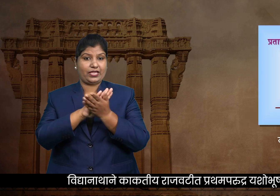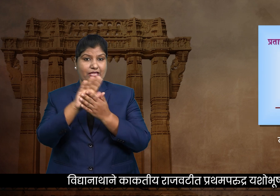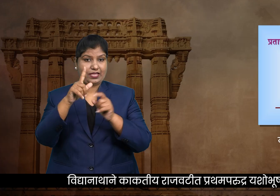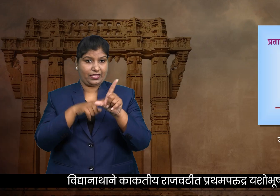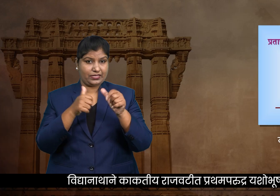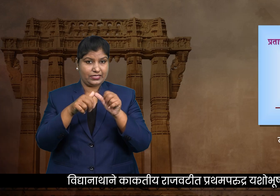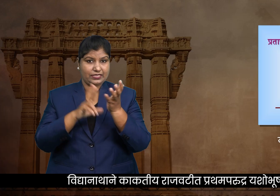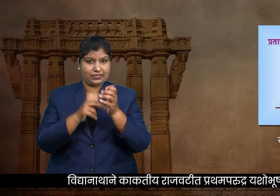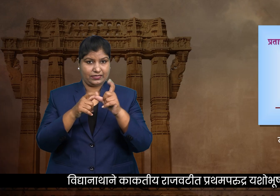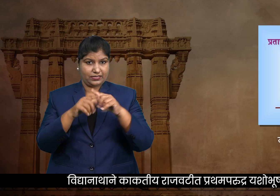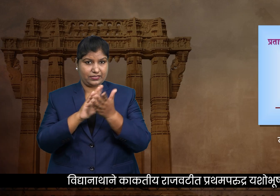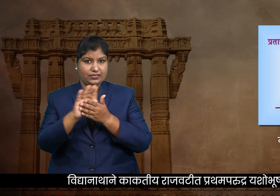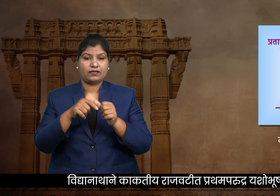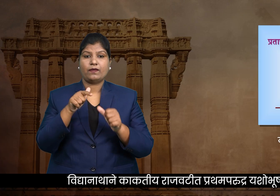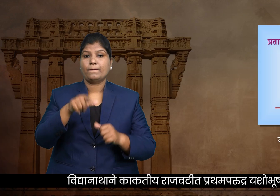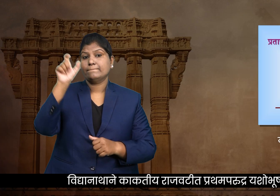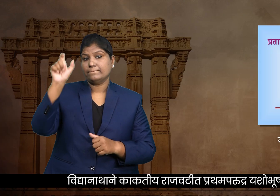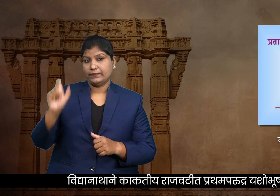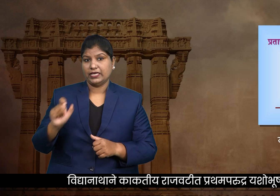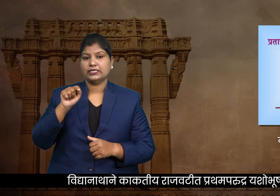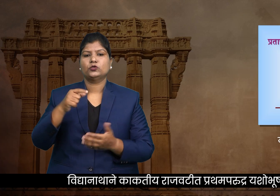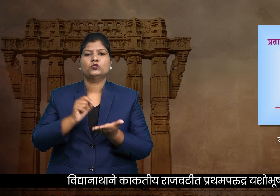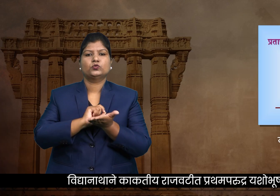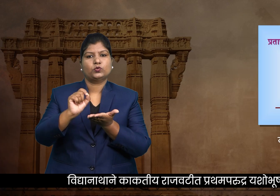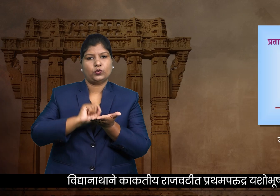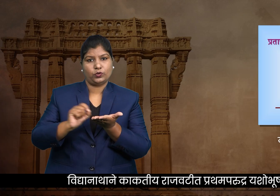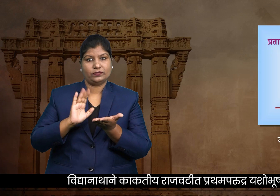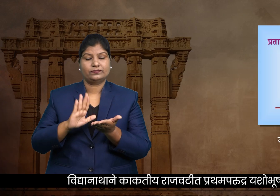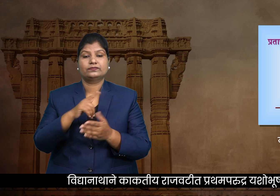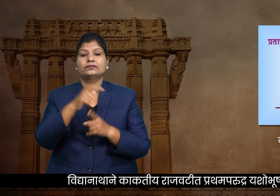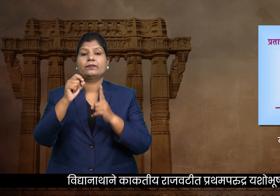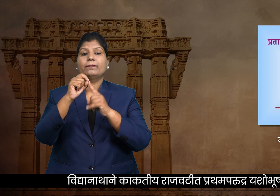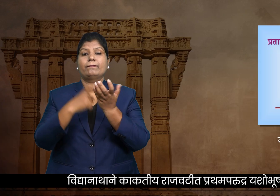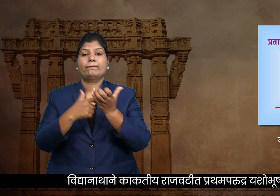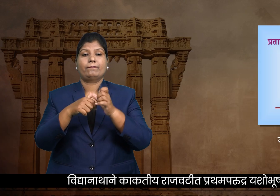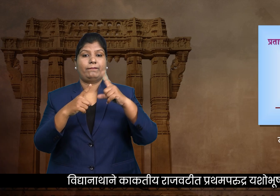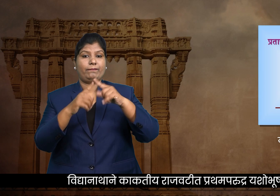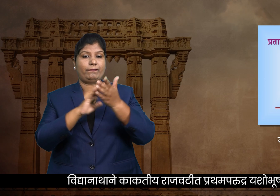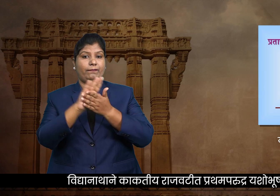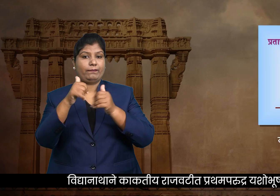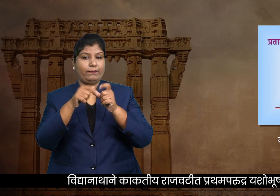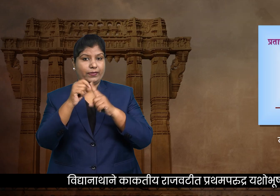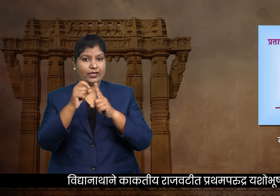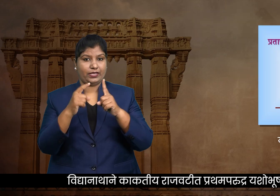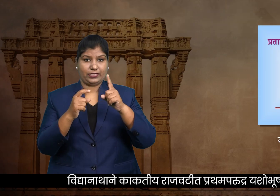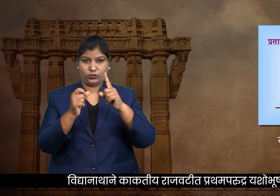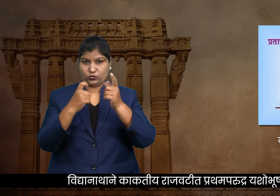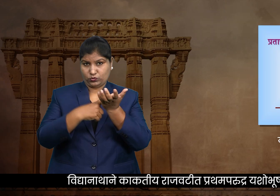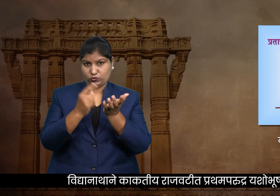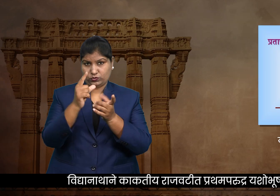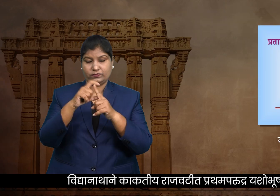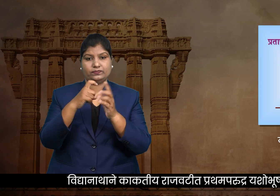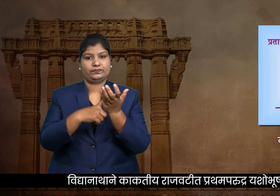विद्यानाथाने काकती राजवटीत प्रथम परुध यशोभूषणम लिहिले.